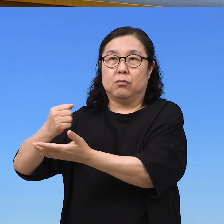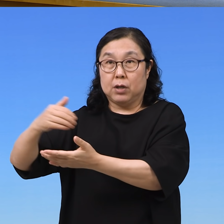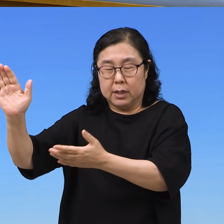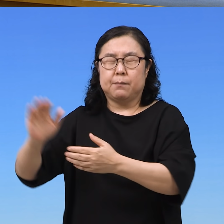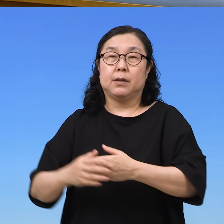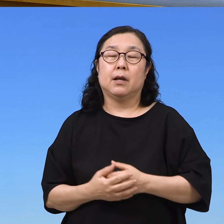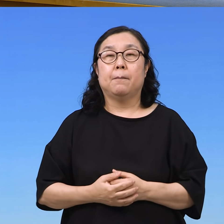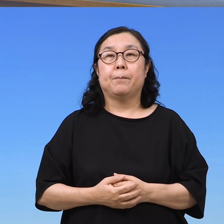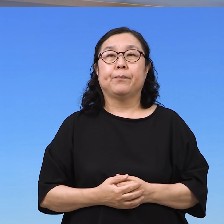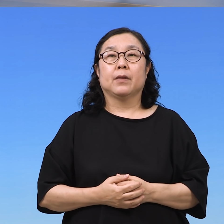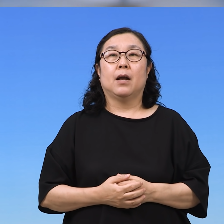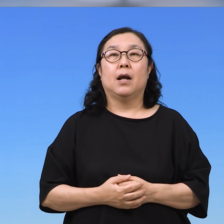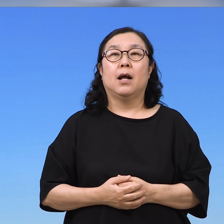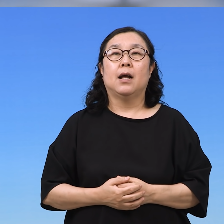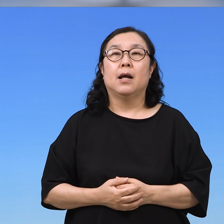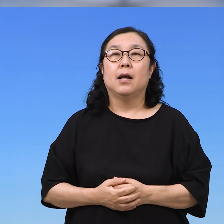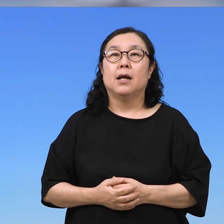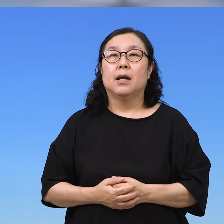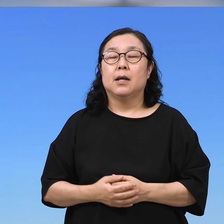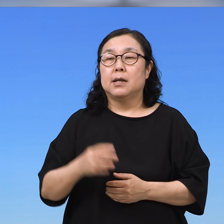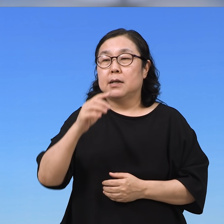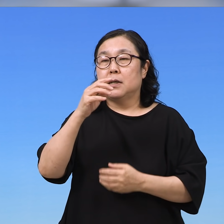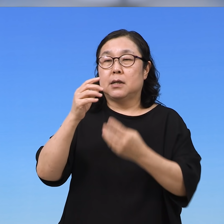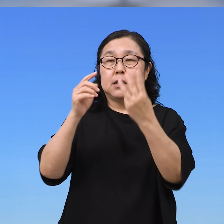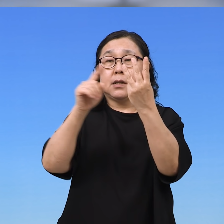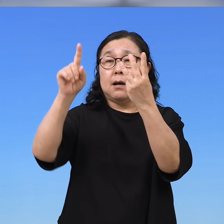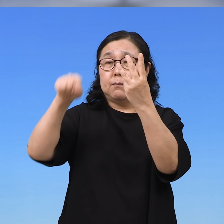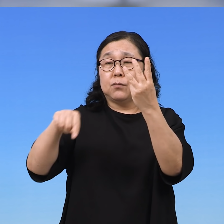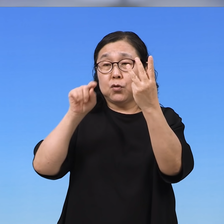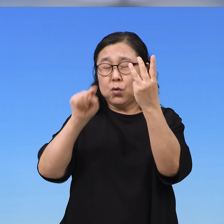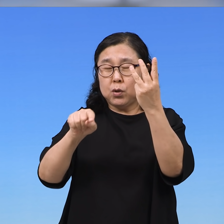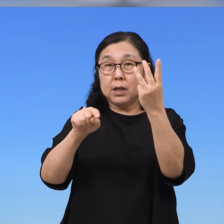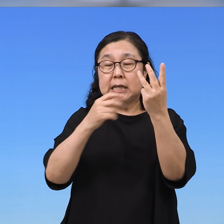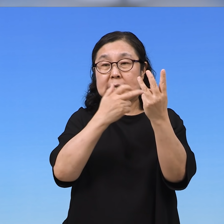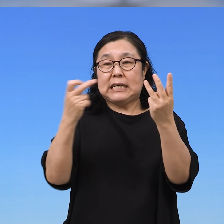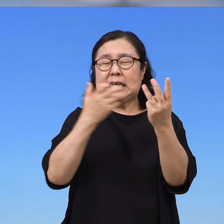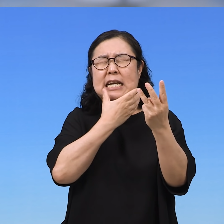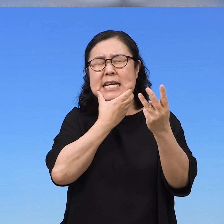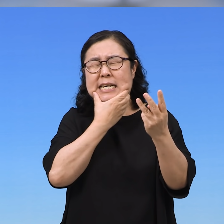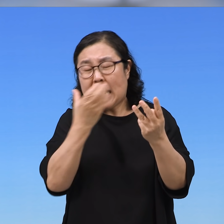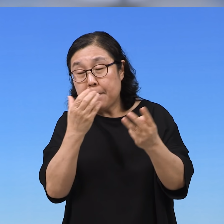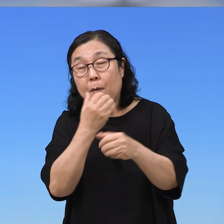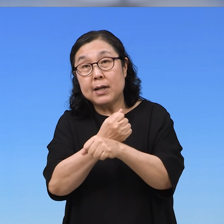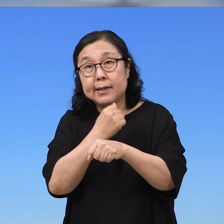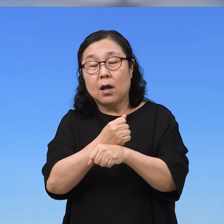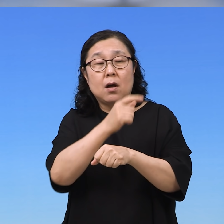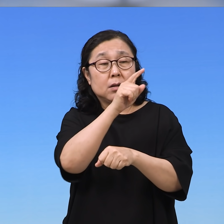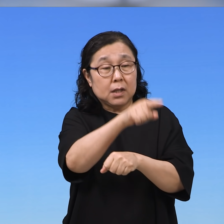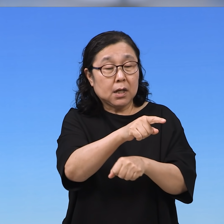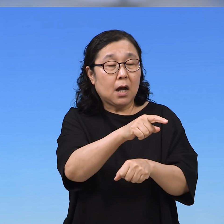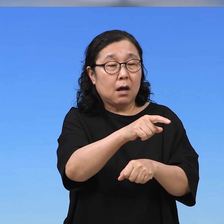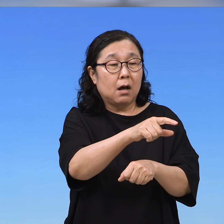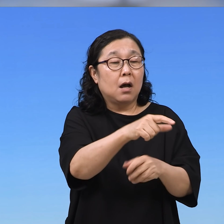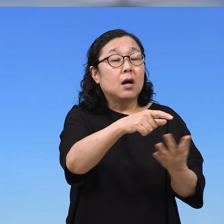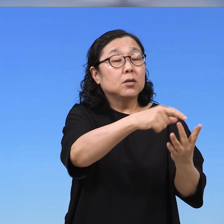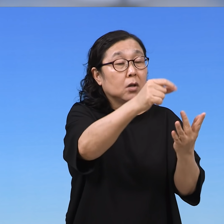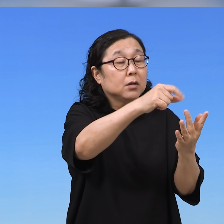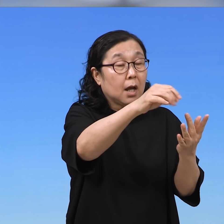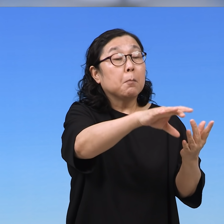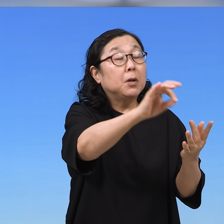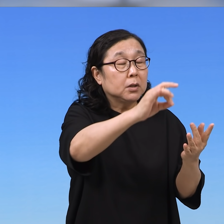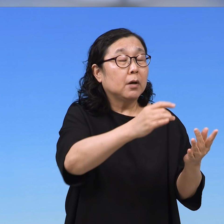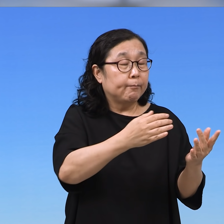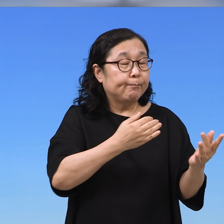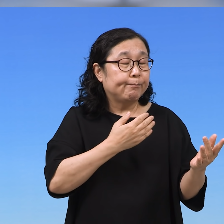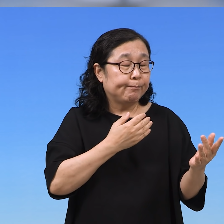상황인가 하면은요, 삼촌 아브라함이 그렇게 큰 양보, 네가 어디를 택하든지 네가